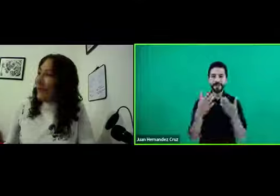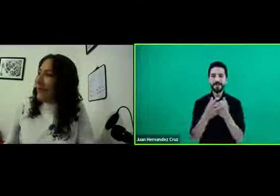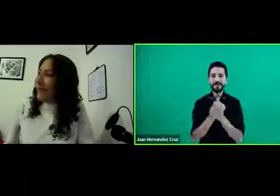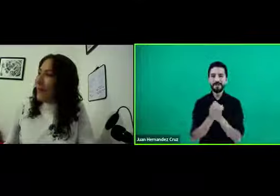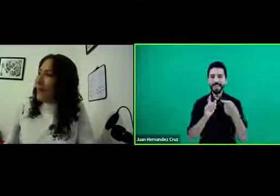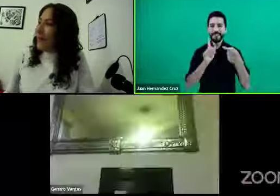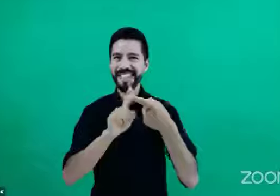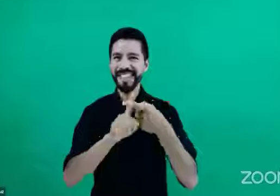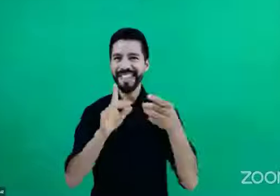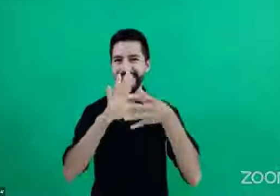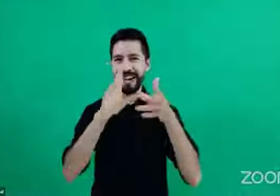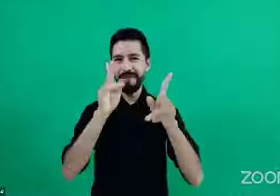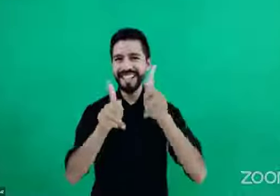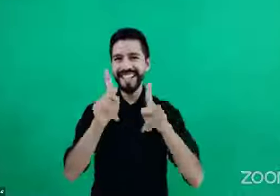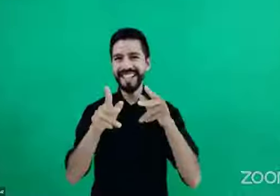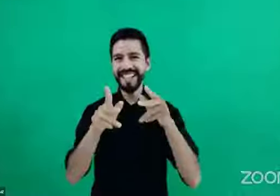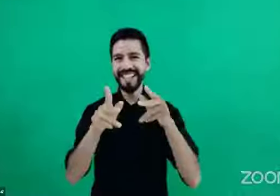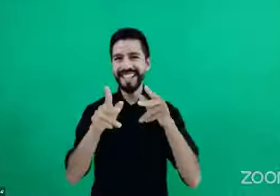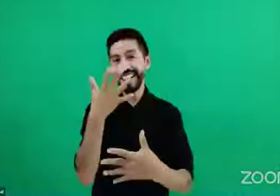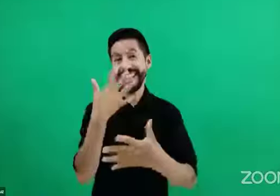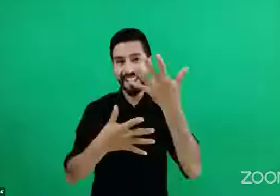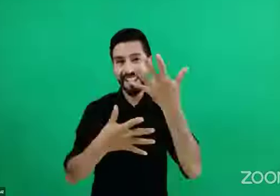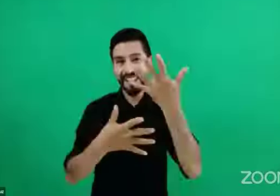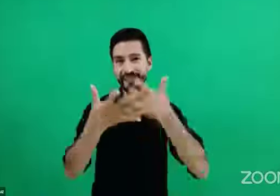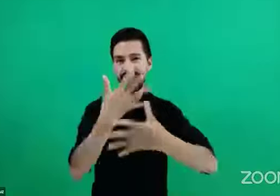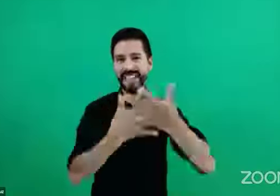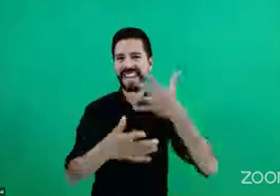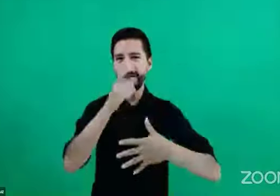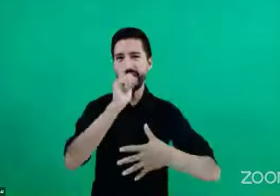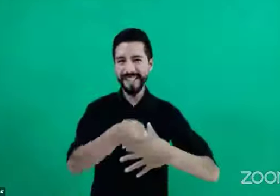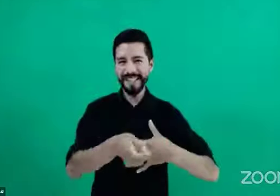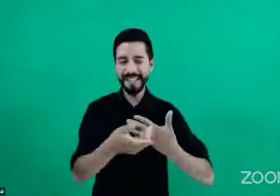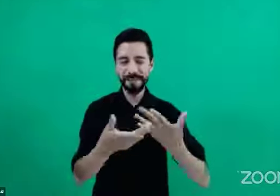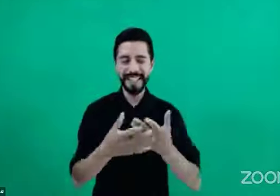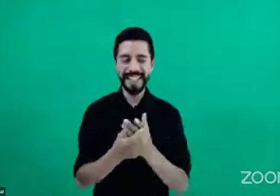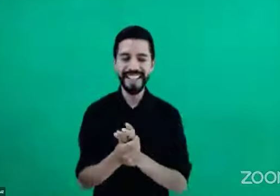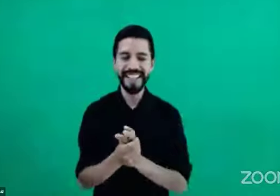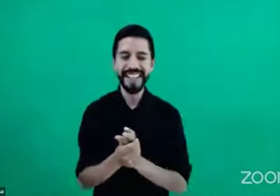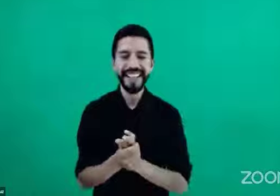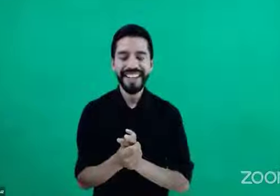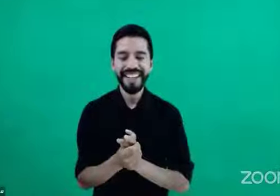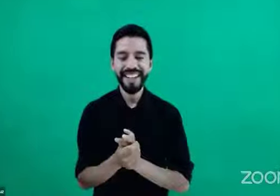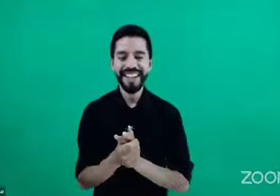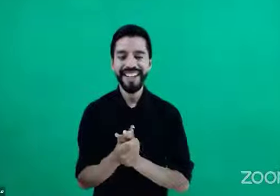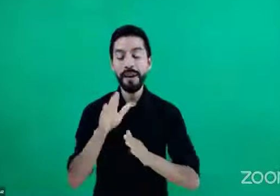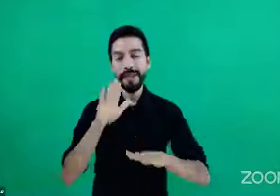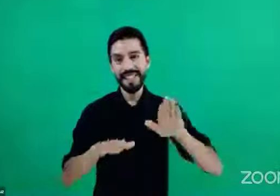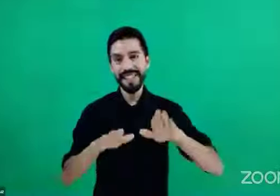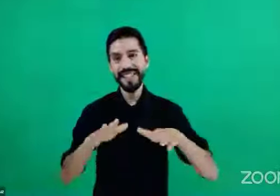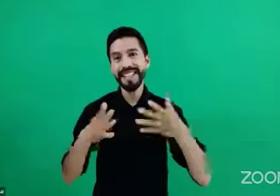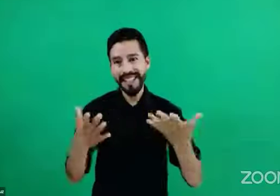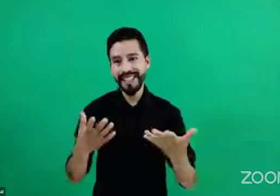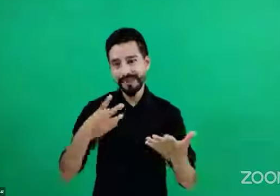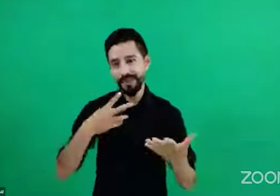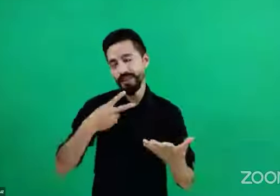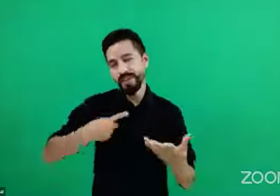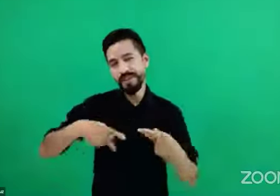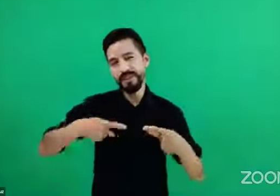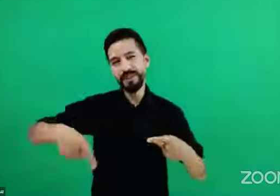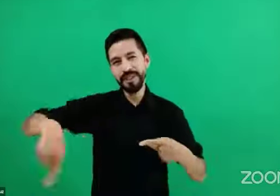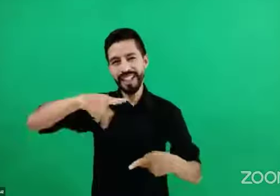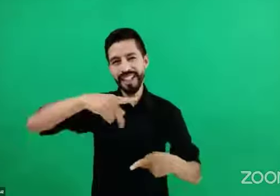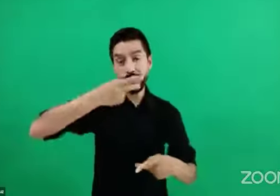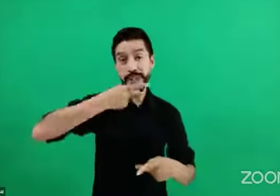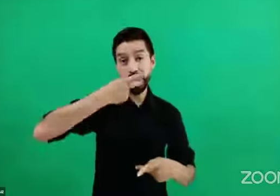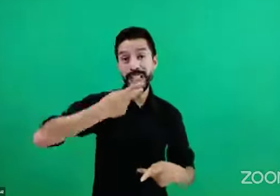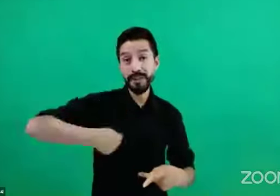Pues bueno, primeramente te voy a platicar qué es esto de la lengua de señas mexicana. A veces el